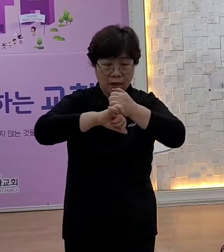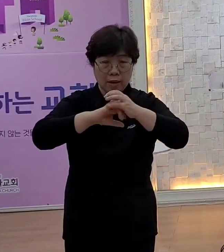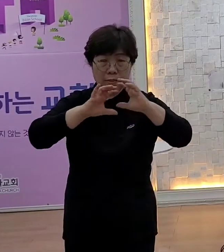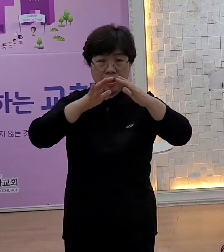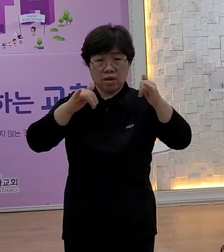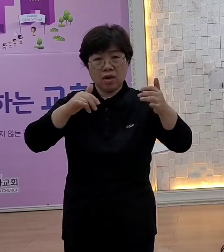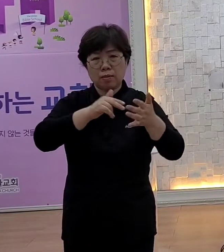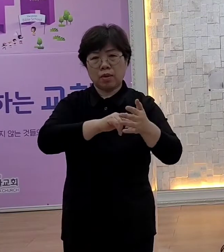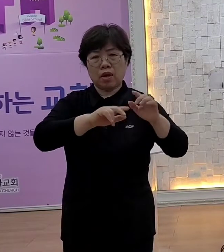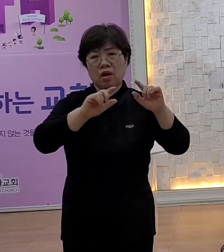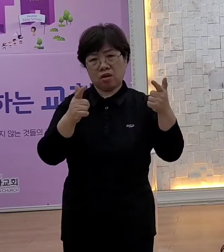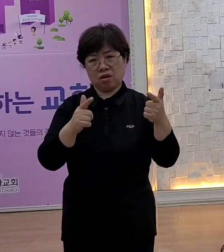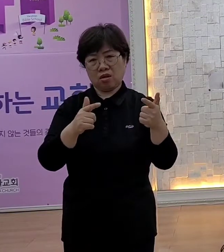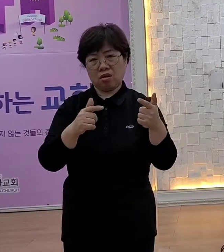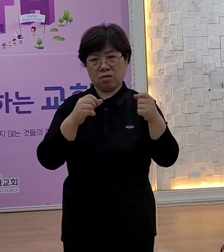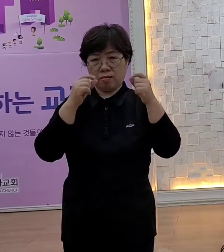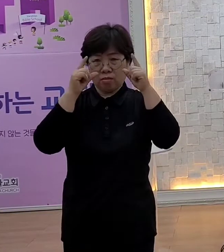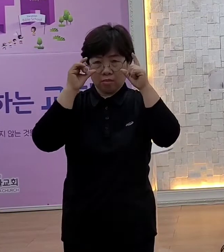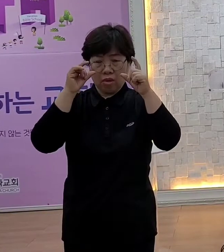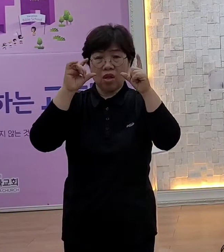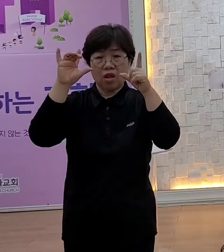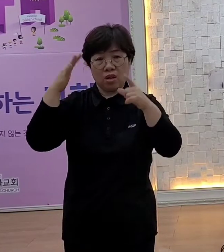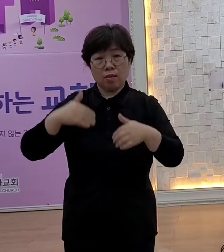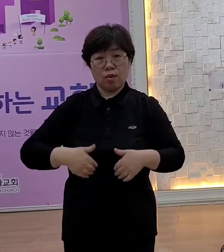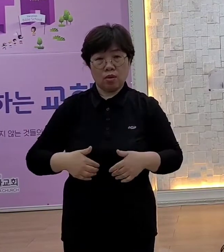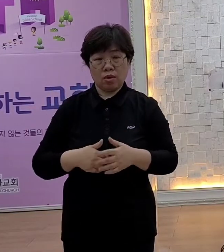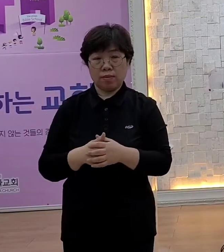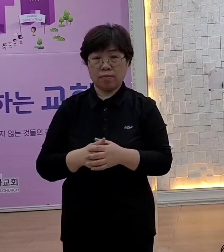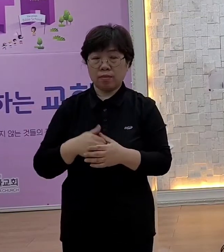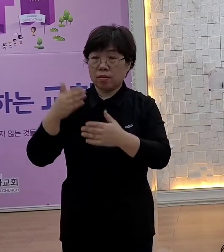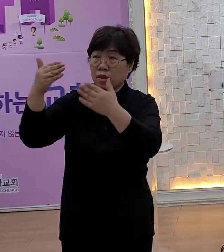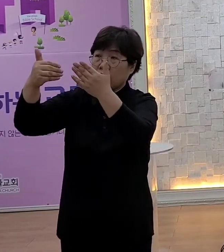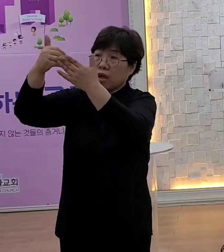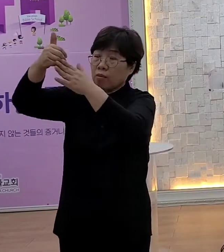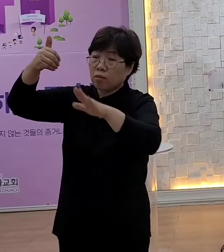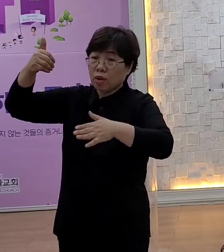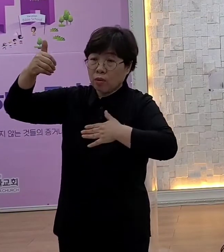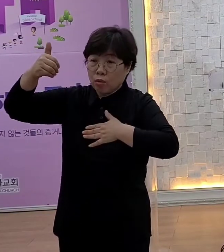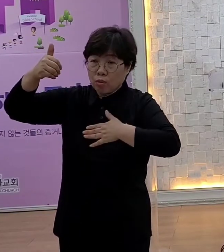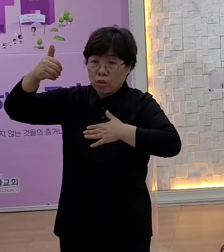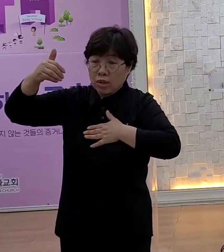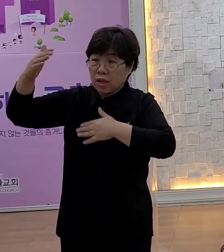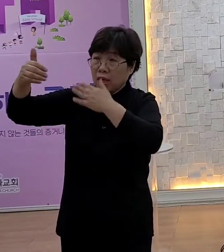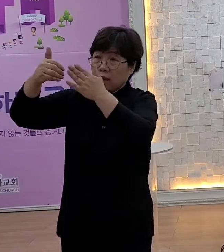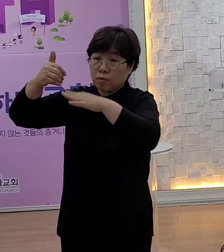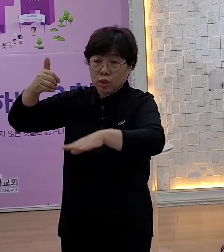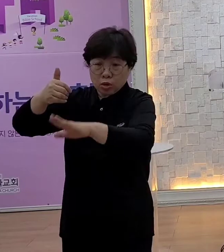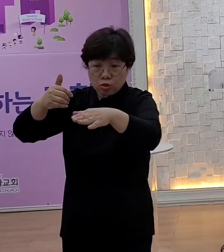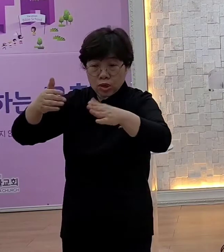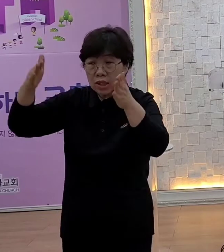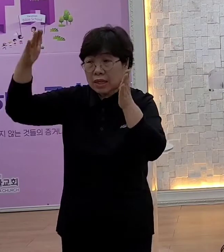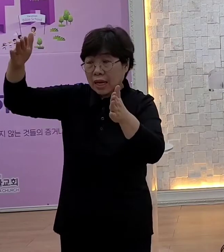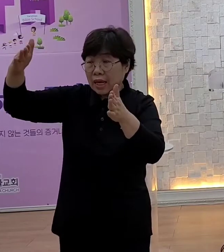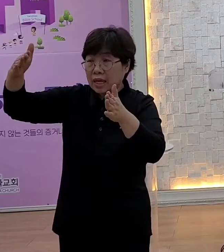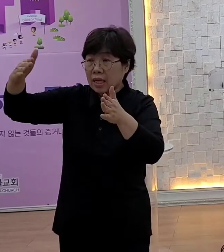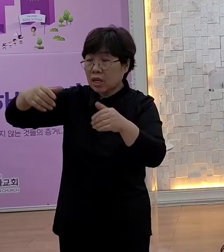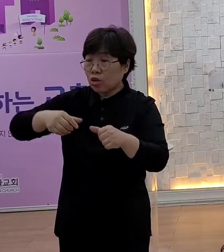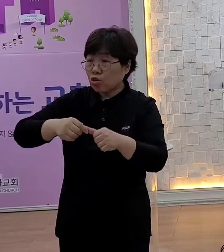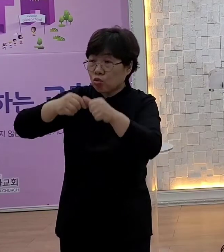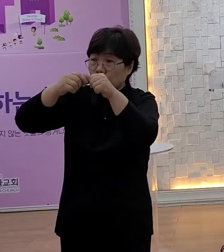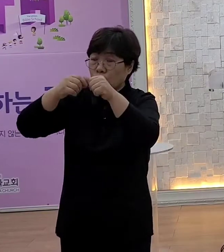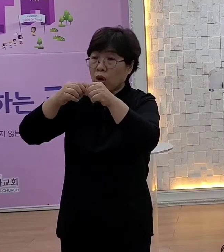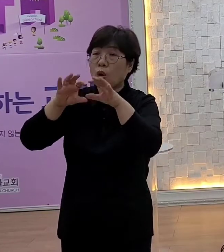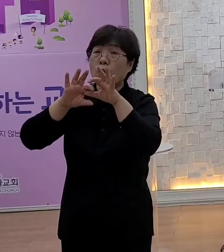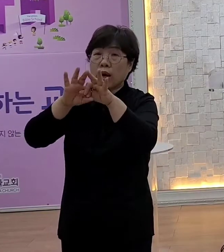본문에서 볼 수 있어야 됩니다. 하나님과 우리 사이의 구원 관계, 그리고 우리 하나님과 우리 사이의 자녀의 이 언약